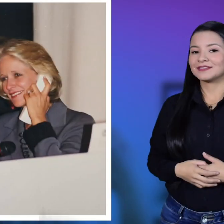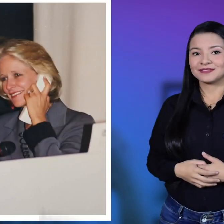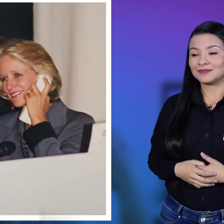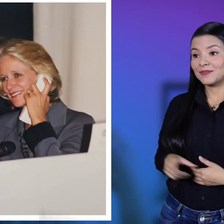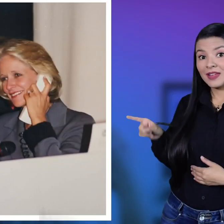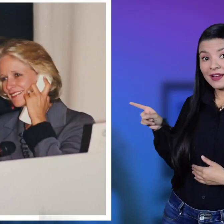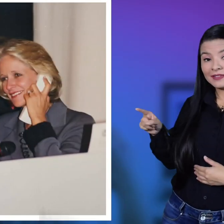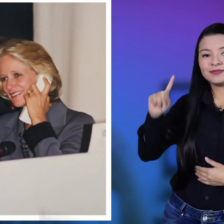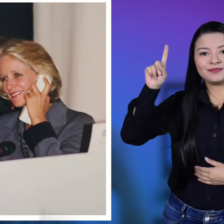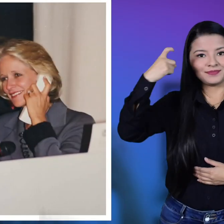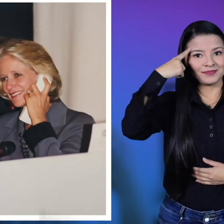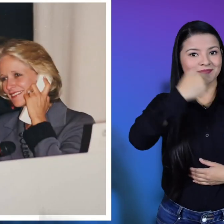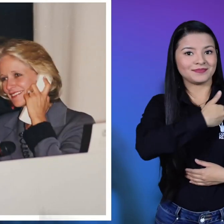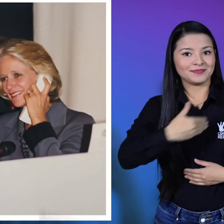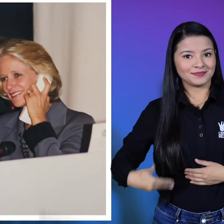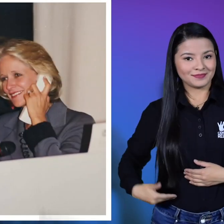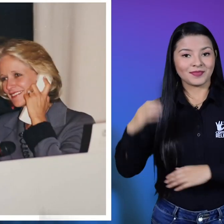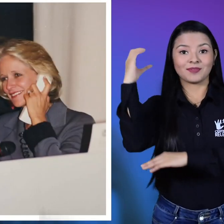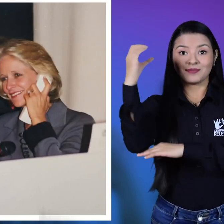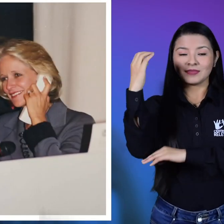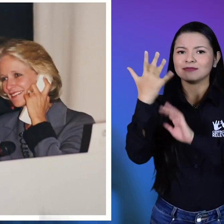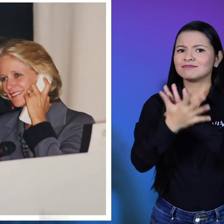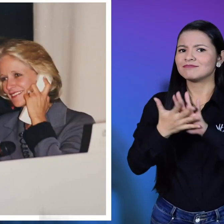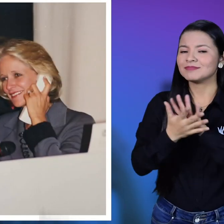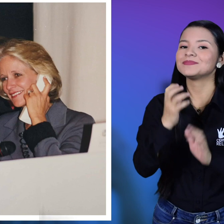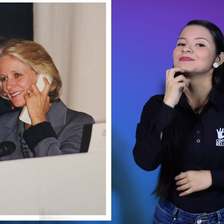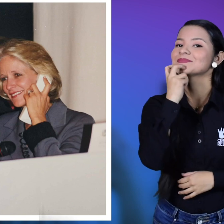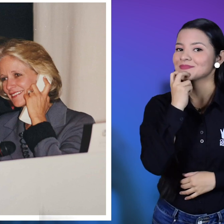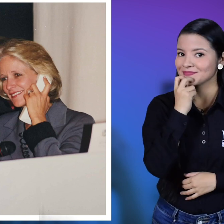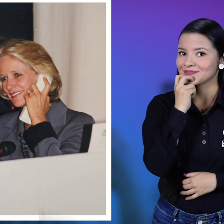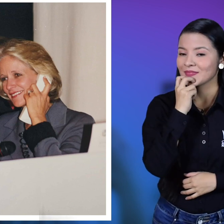Nora Puyana, esposa del presidente Andrés Pastrana.